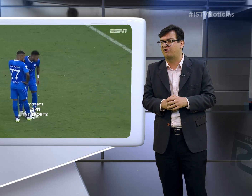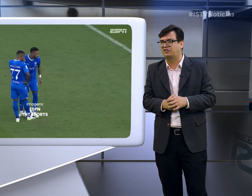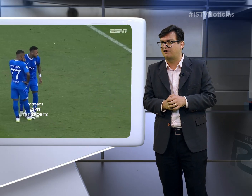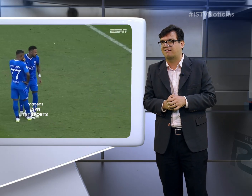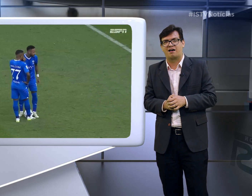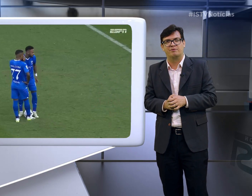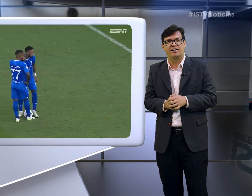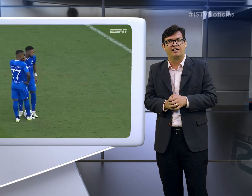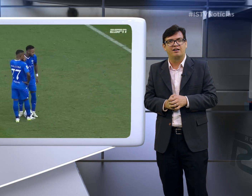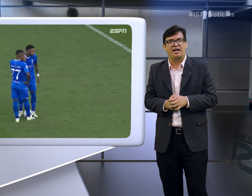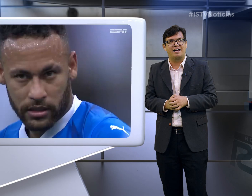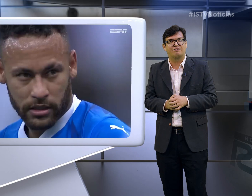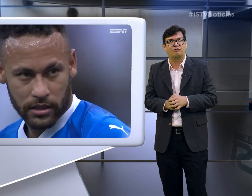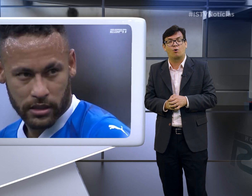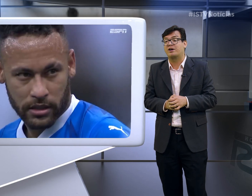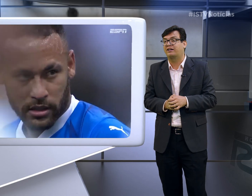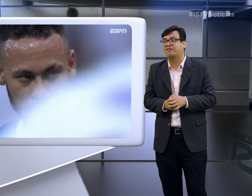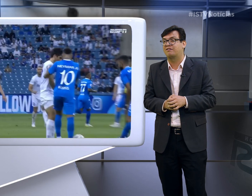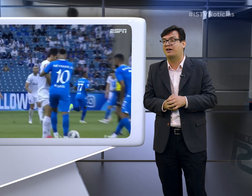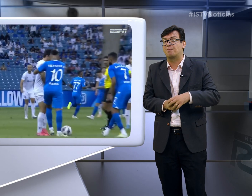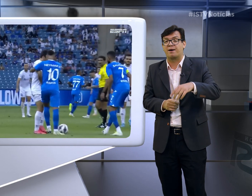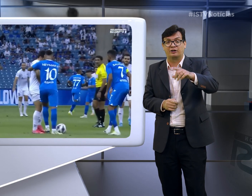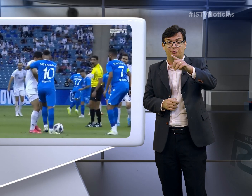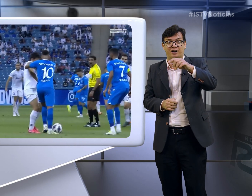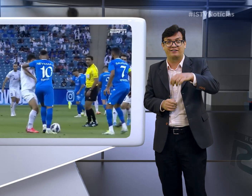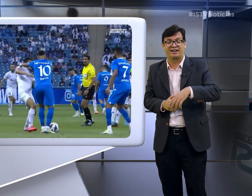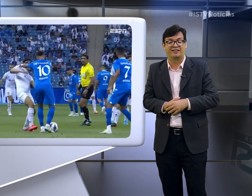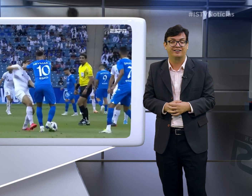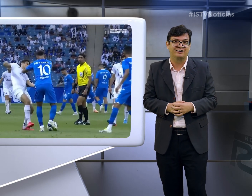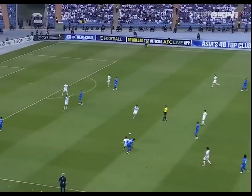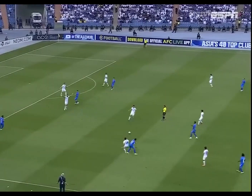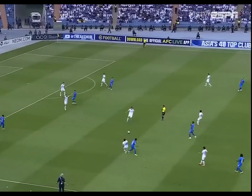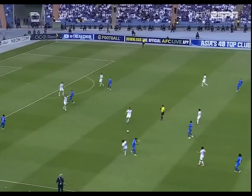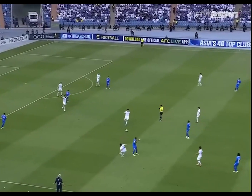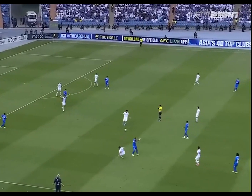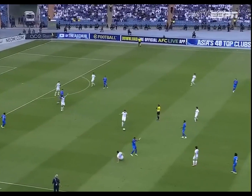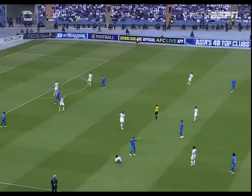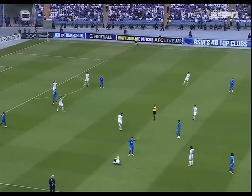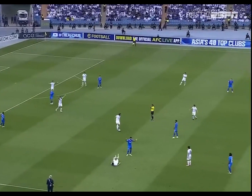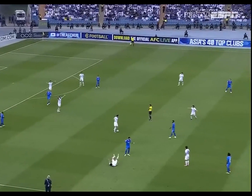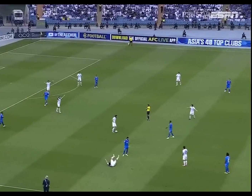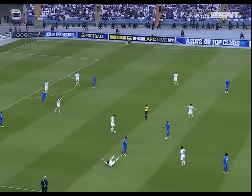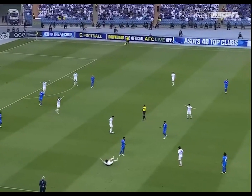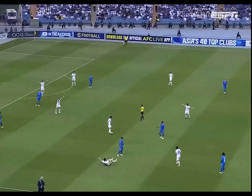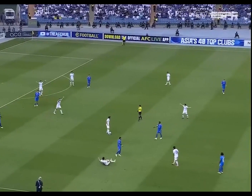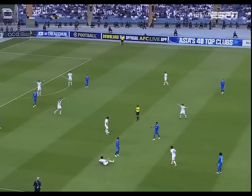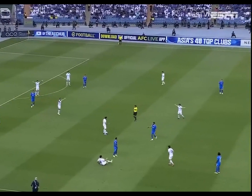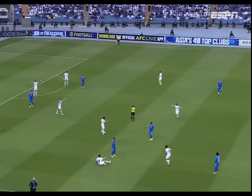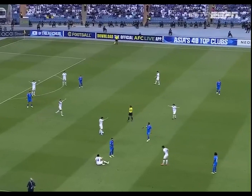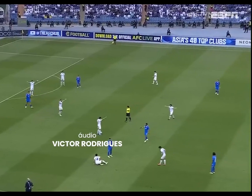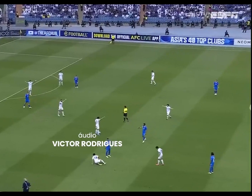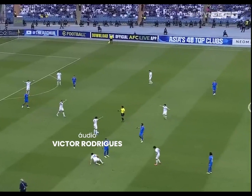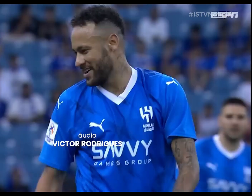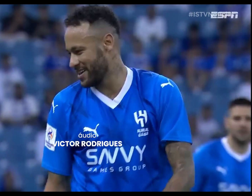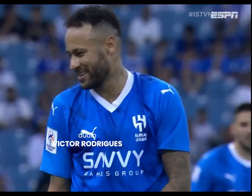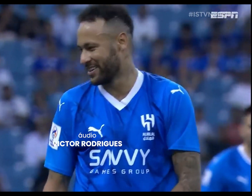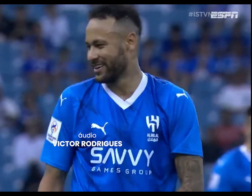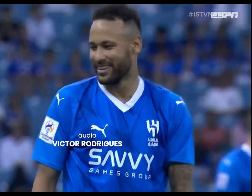já sabe, né? É a história que se repete. Põe na tela. Parece que as coisas não andam muito bem para o adulto Ney lá nas Arábias. Pouco mais de um